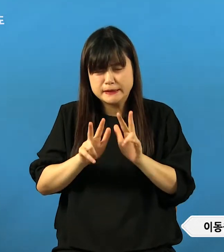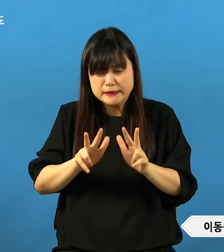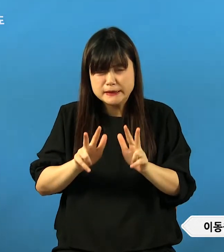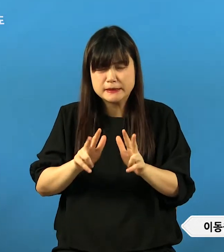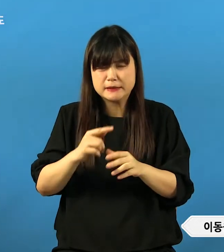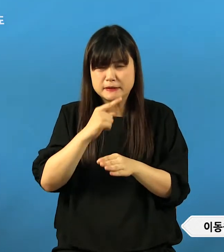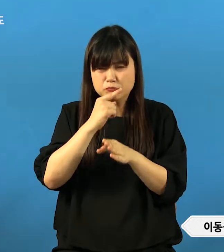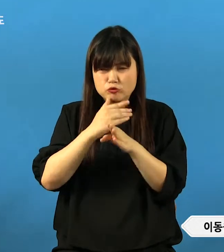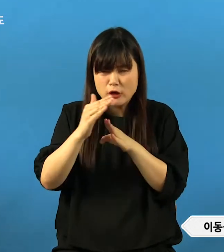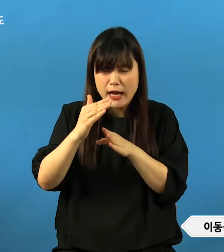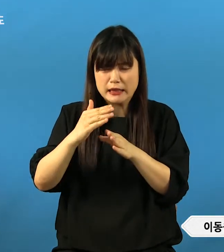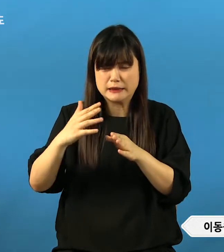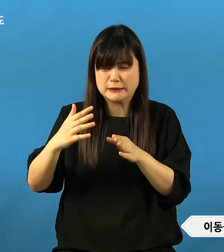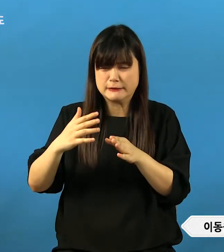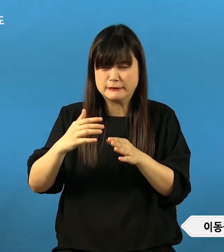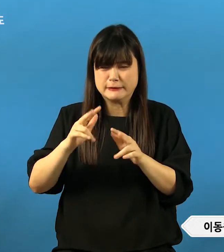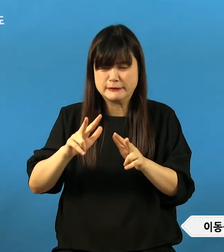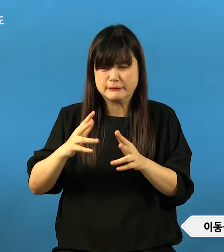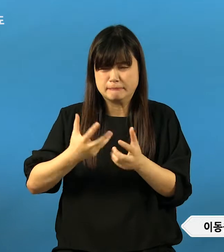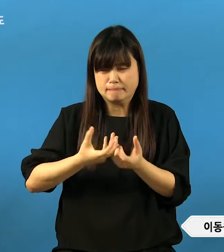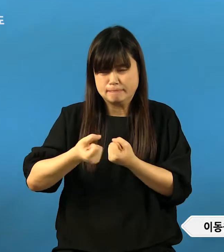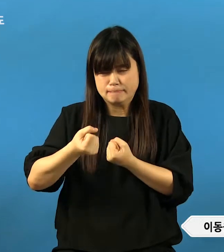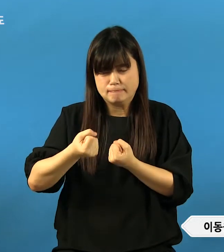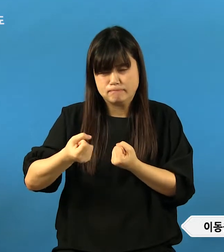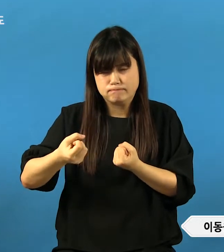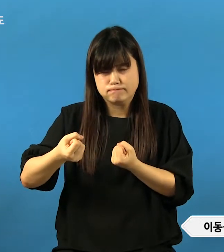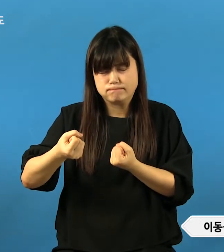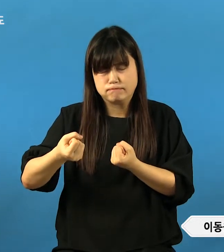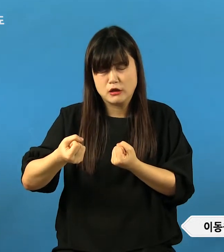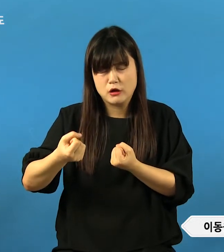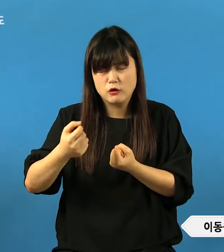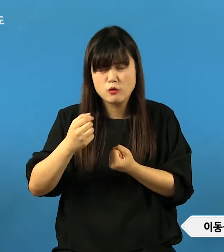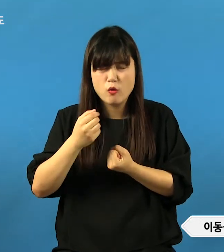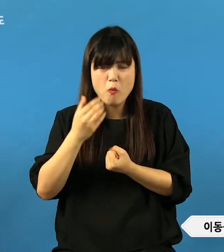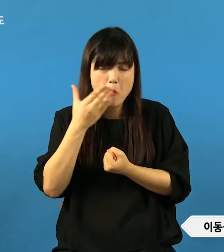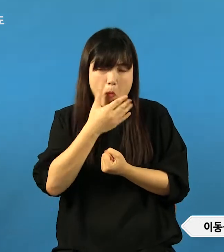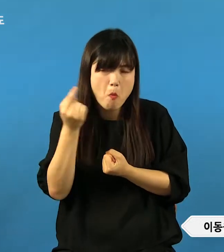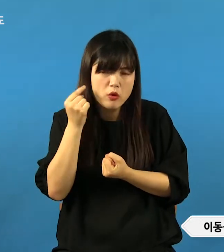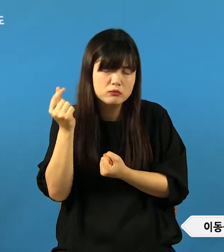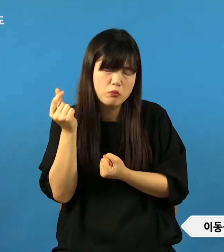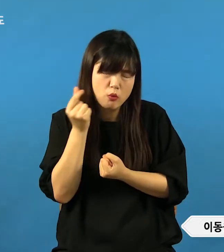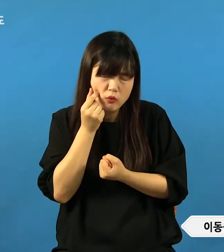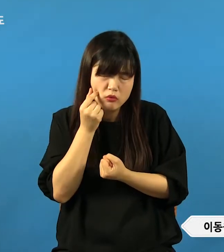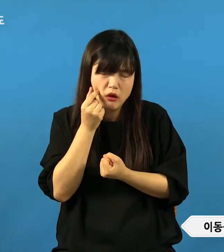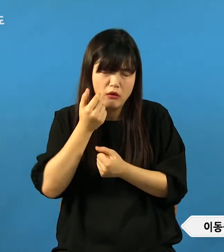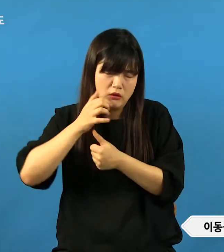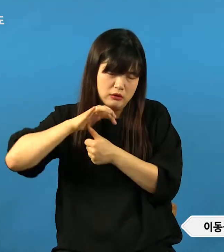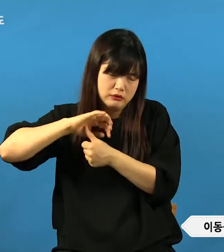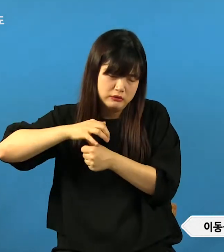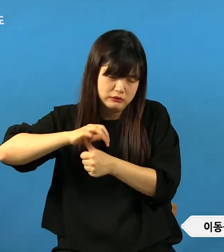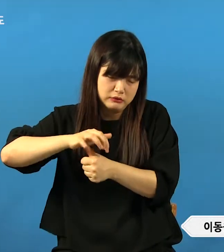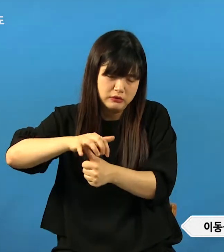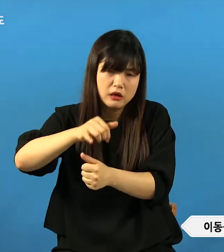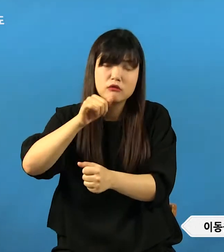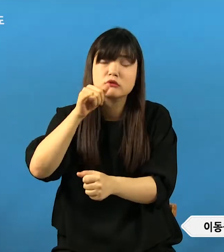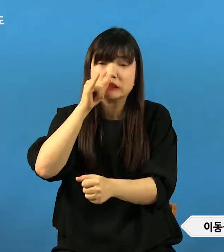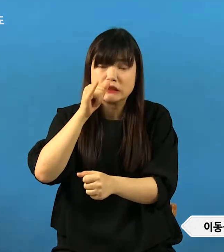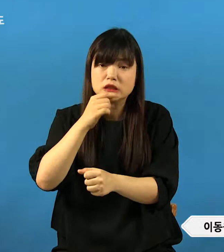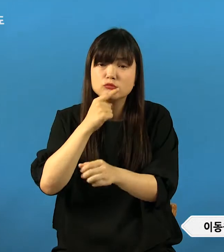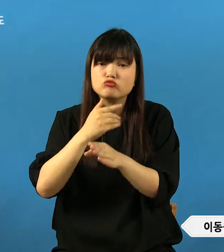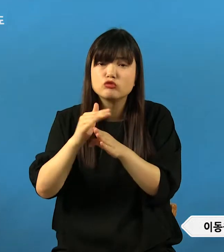분단의 반쪽 북녘 땅의 수많은 백성들은 복음의 소식을 듣지 못하고 있는 이유, 도대체 무엇